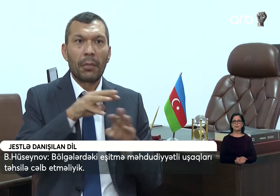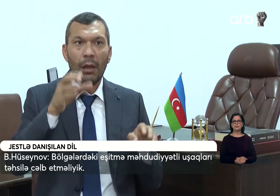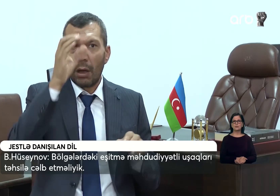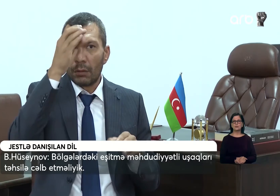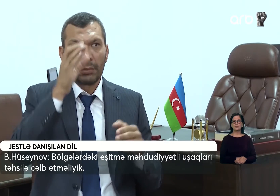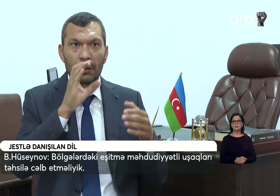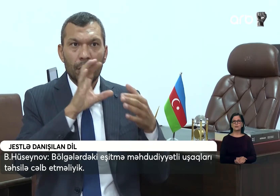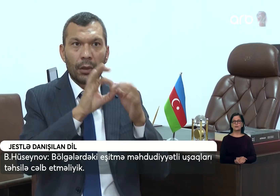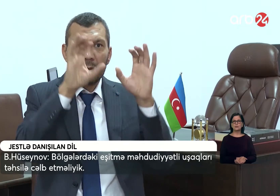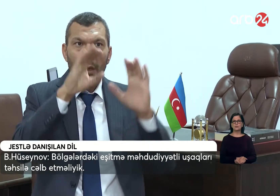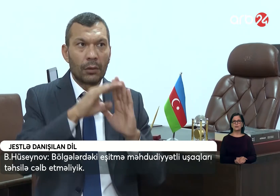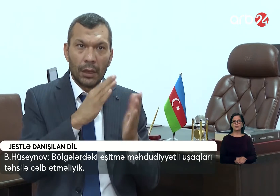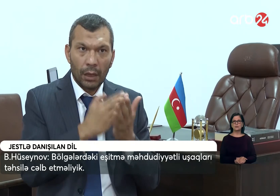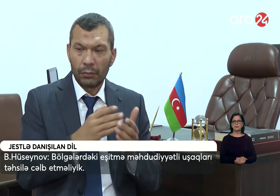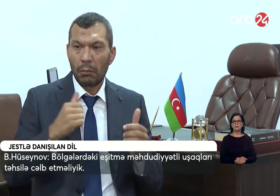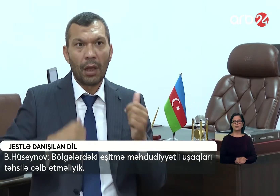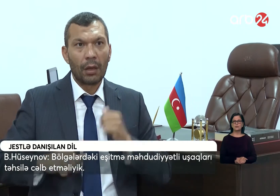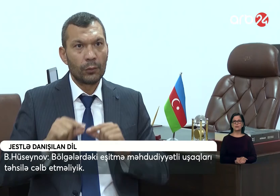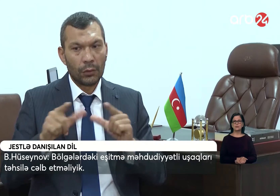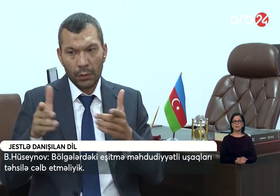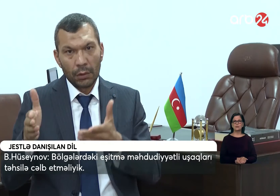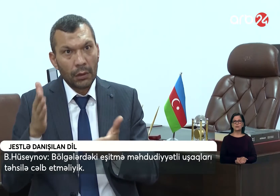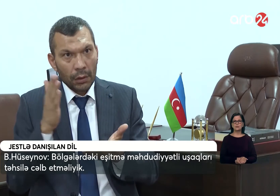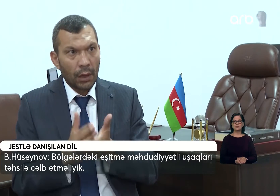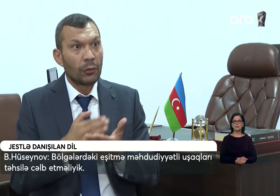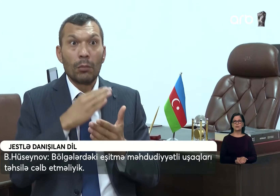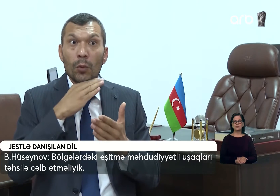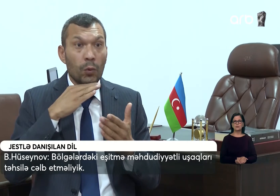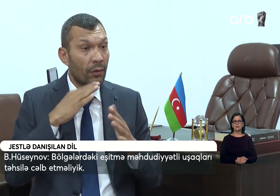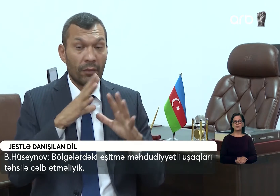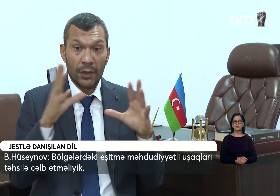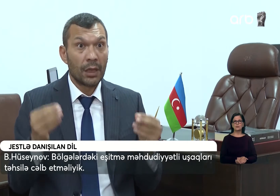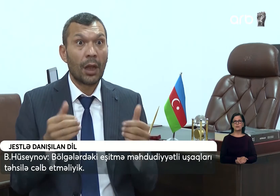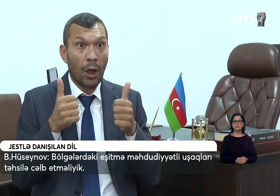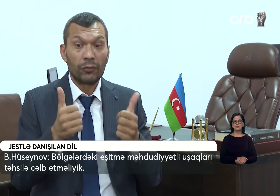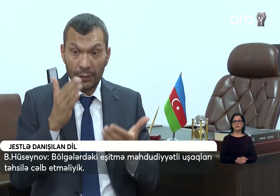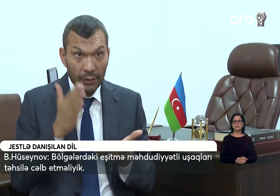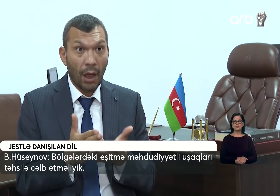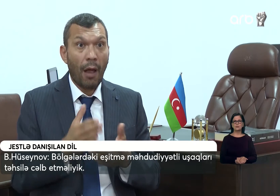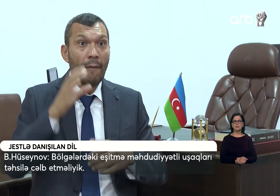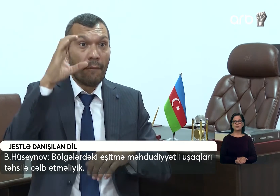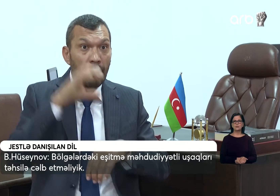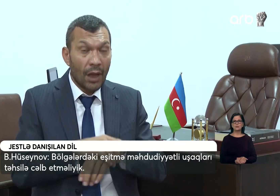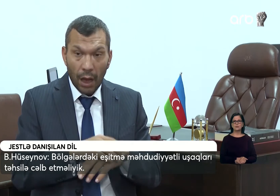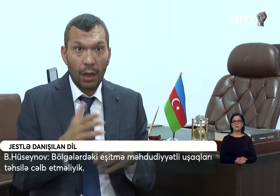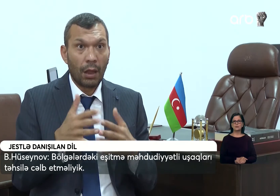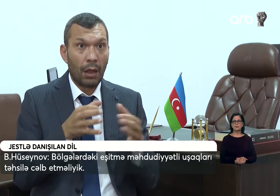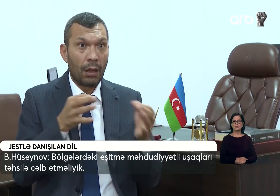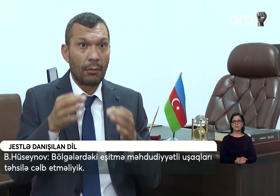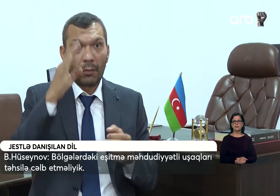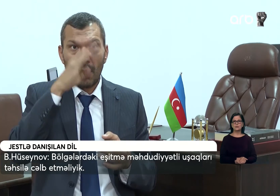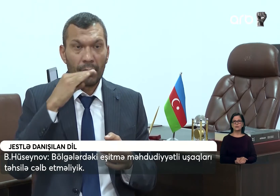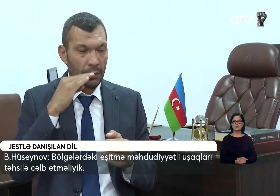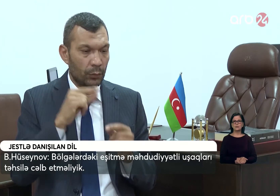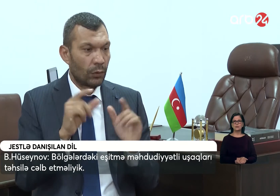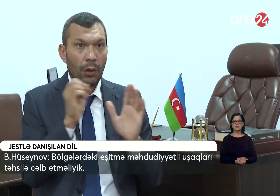ki, biz bölgələrdə böyüyən eşitmə məhdudiyyətli uşaqlarımızla işlər aparmalıyıq, onları təhsilə cəlb etməliyik.